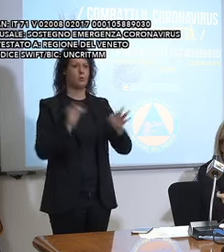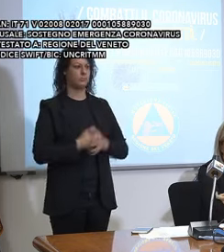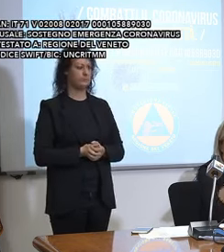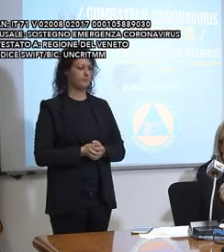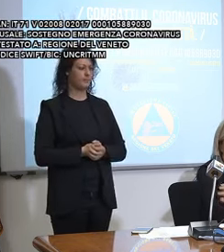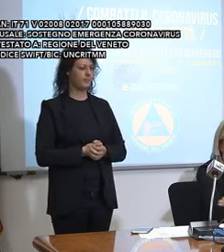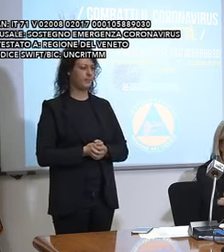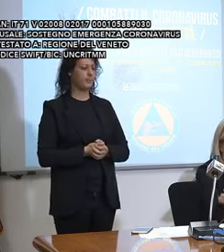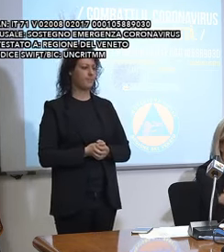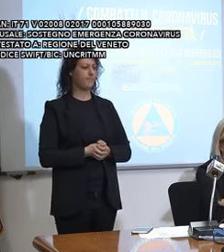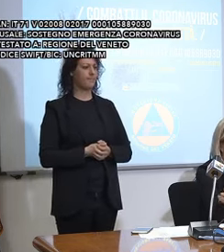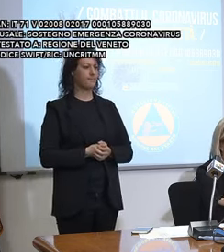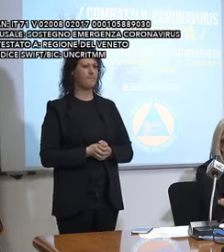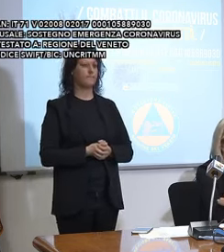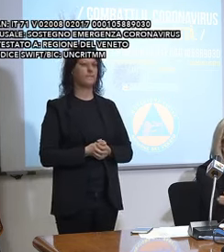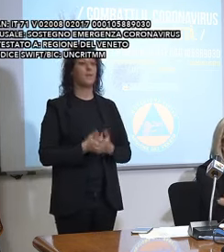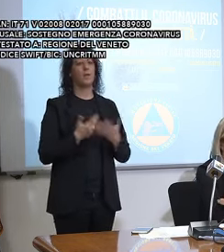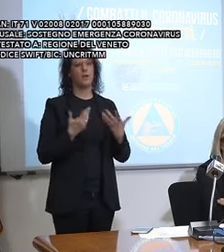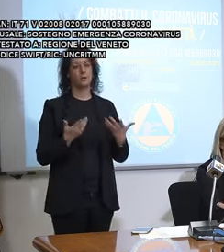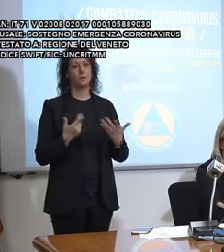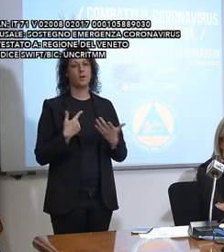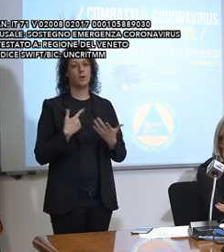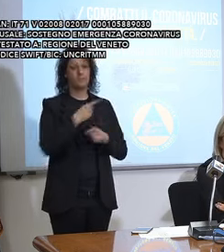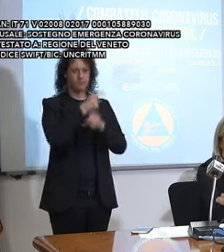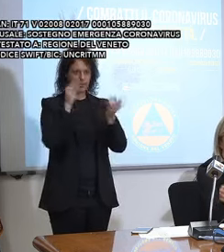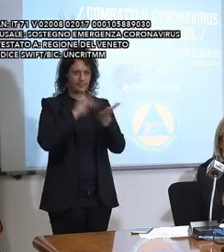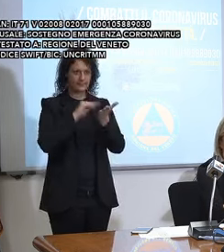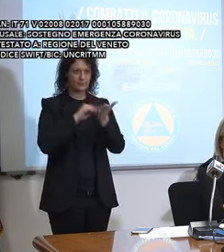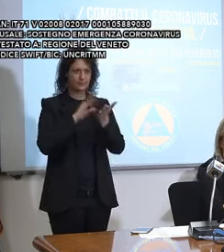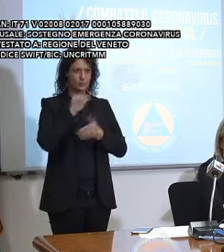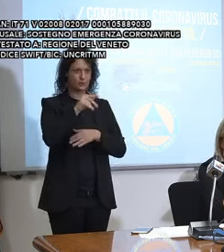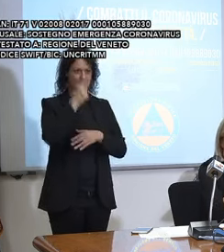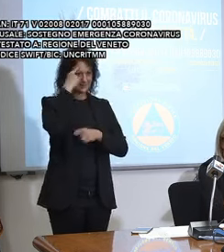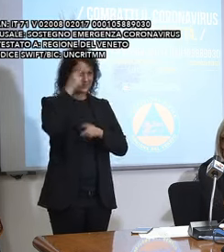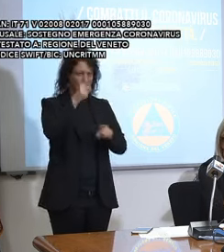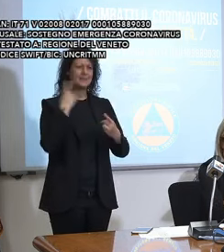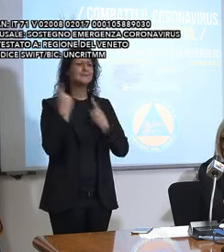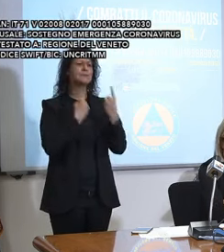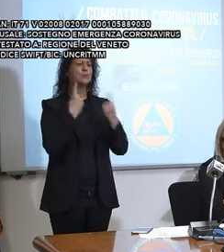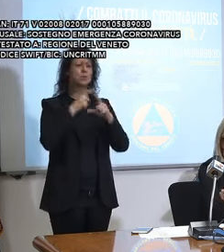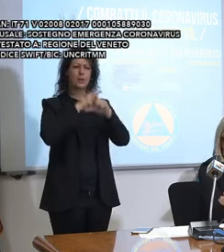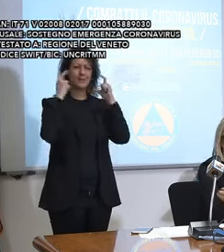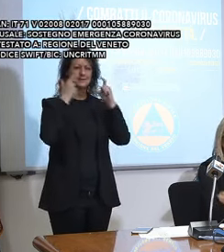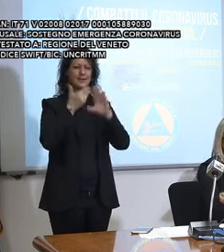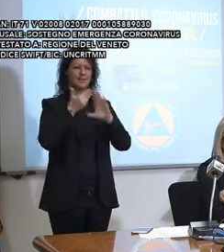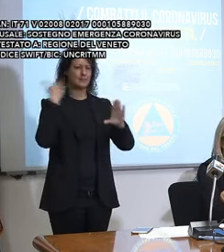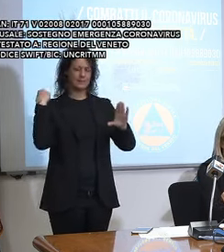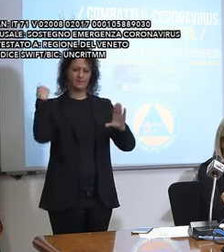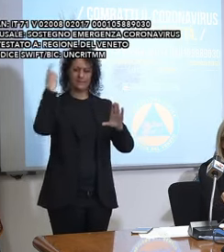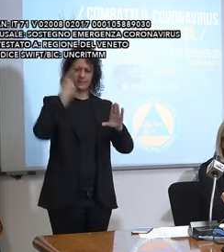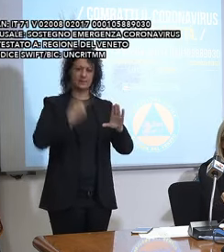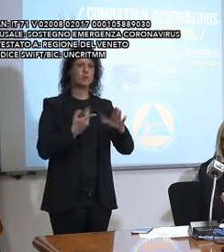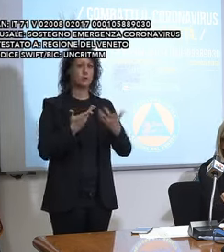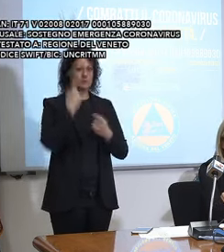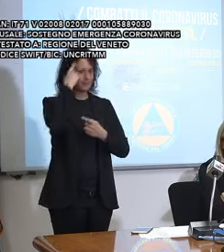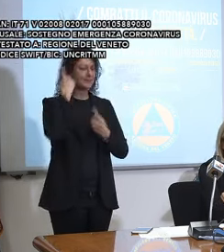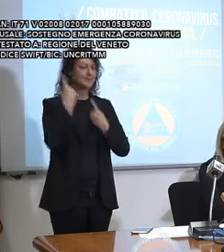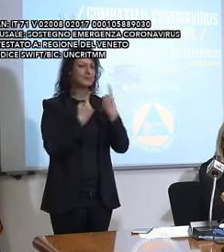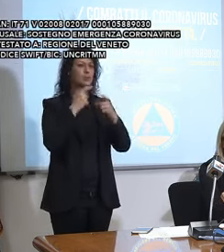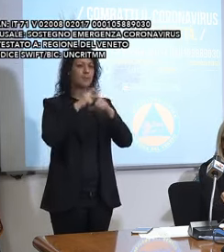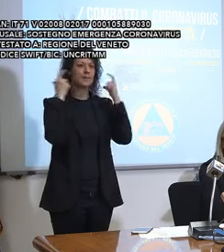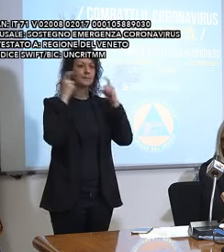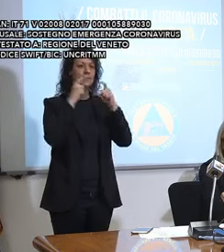cioè credo che voi che siete qua fin dal primo giorno sapete qual è la situazione delle mascherine, punto. Cioè non è una situazione solidale, cioè